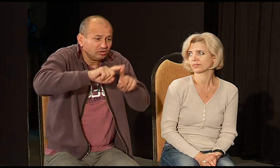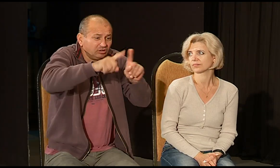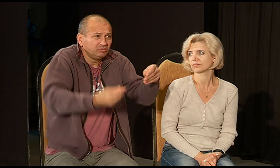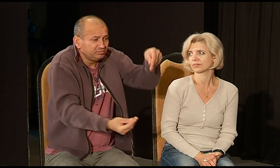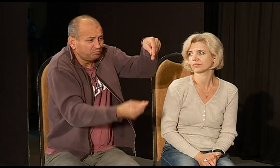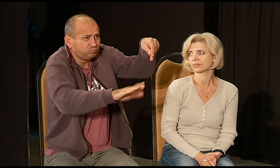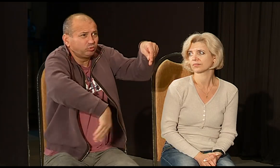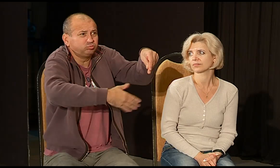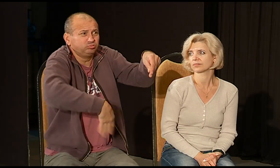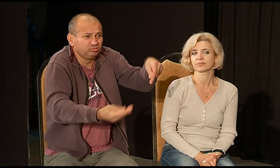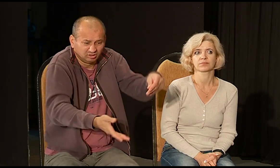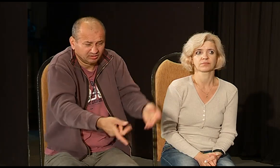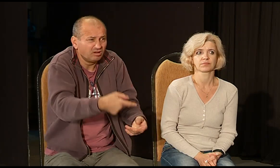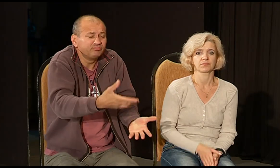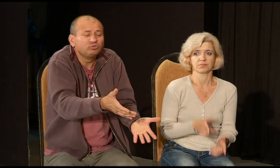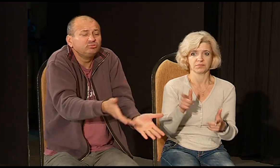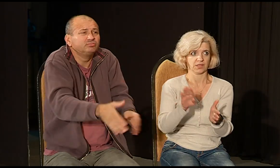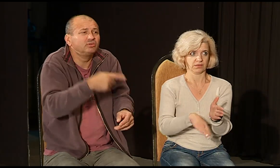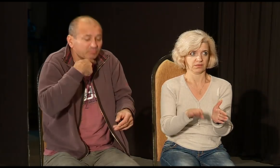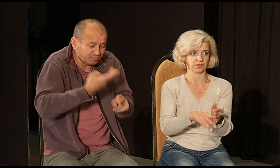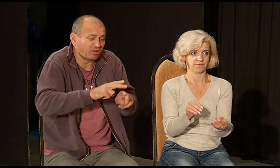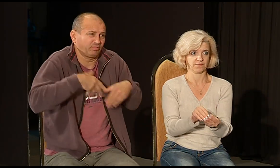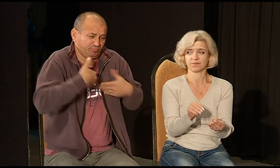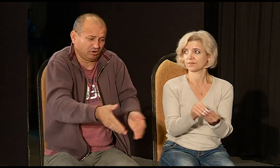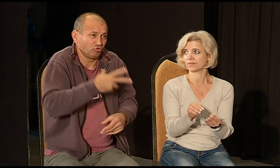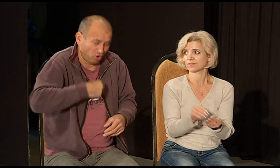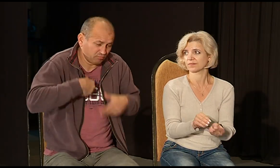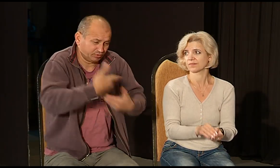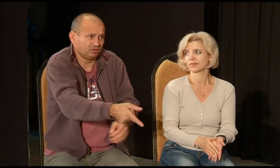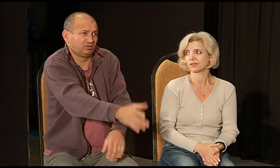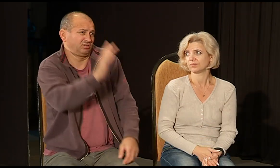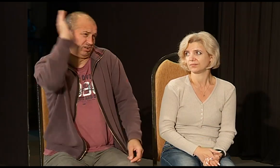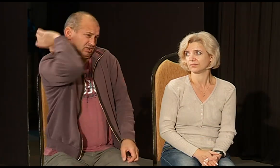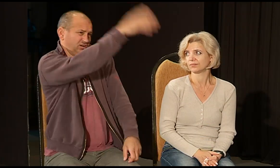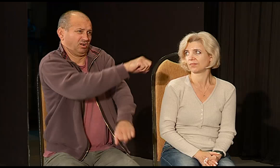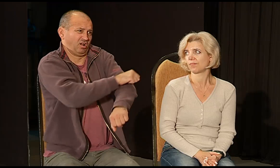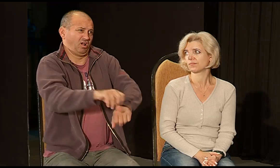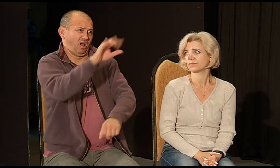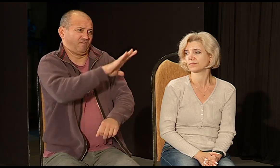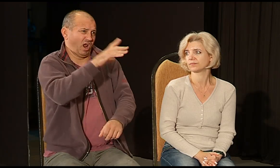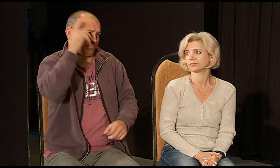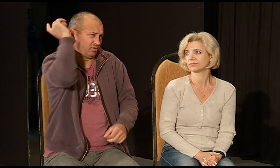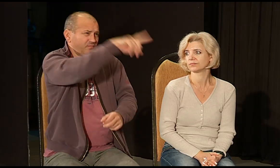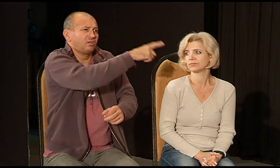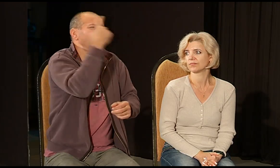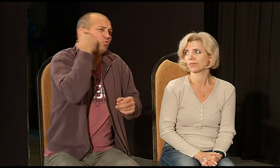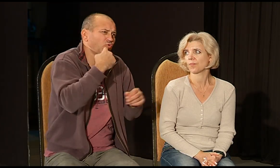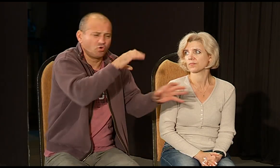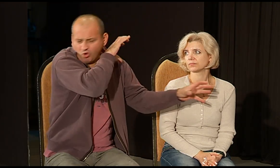să aibă un viitor aici. Dar ea tot e surdă ca și mine. Iată, eu pe dânsa chiar vreau ca ea să plece în străinătate, că ea acolo